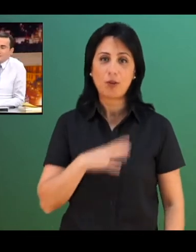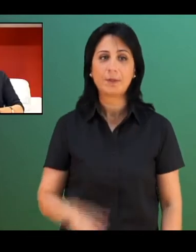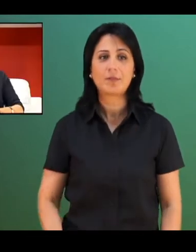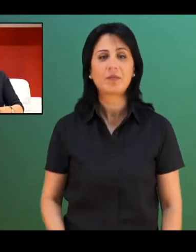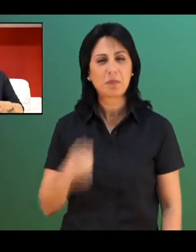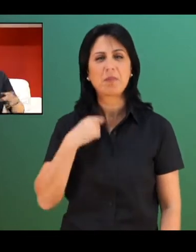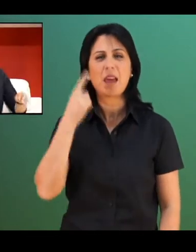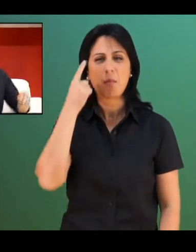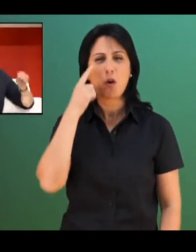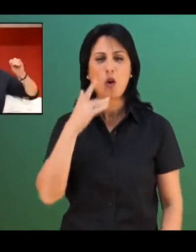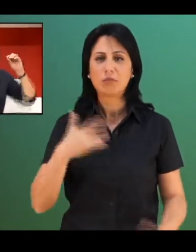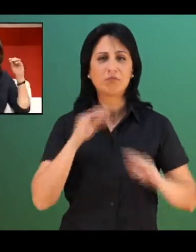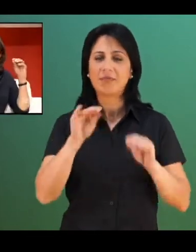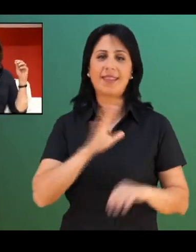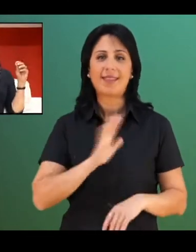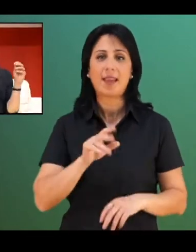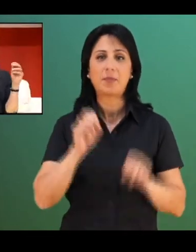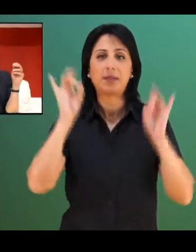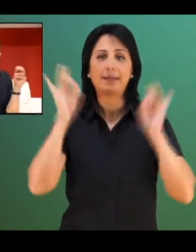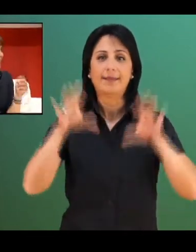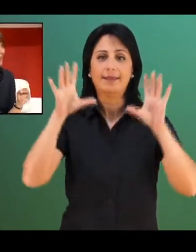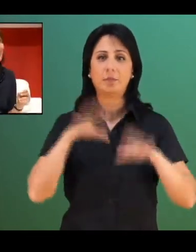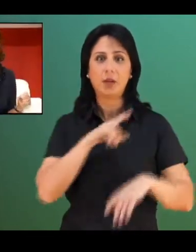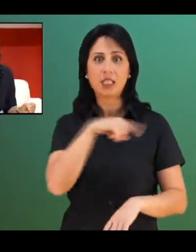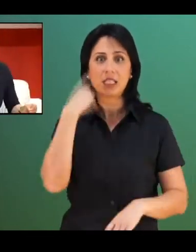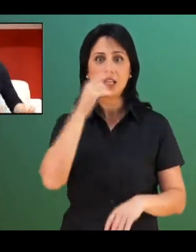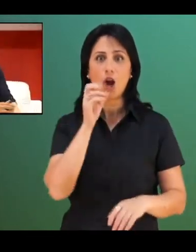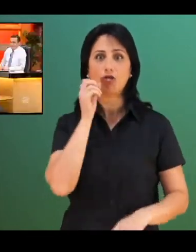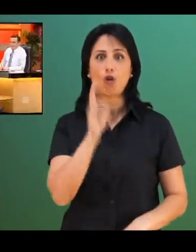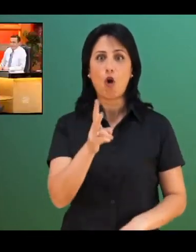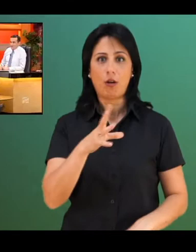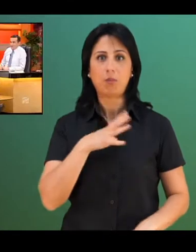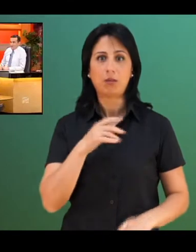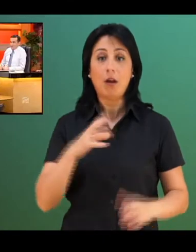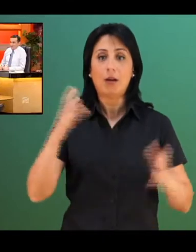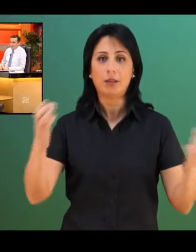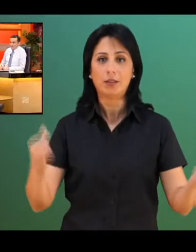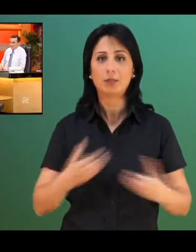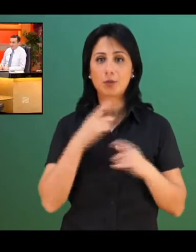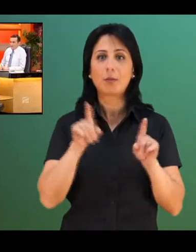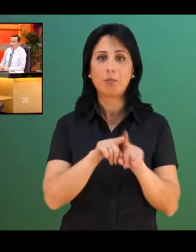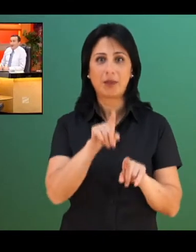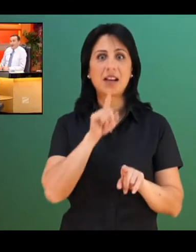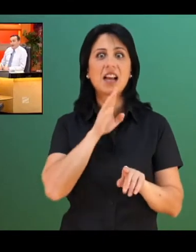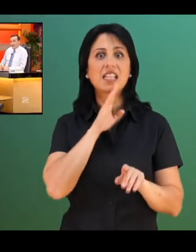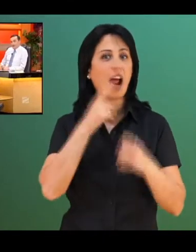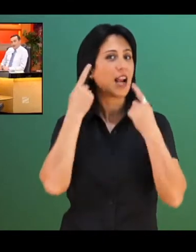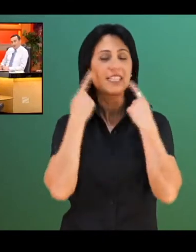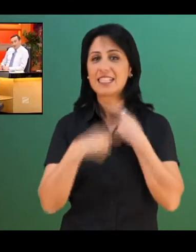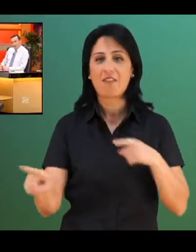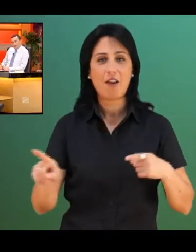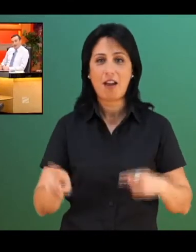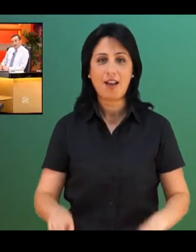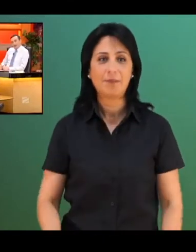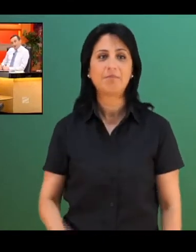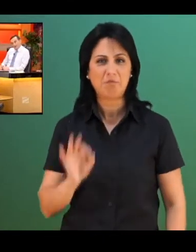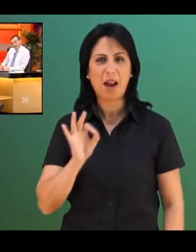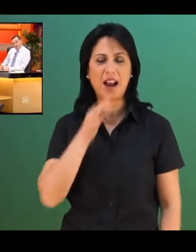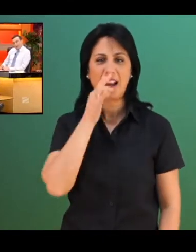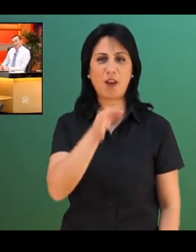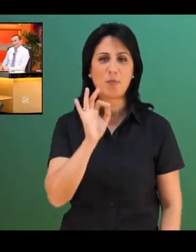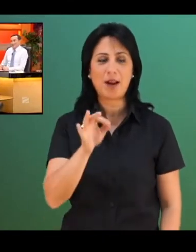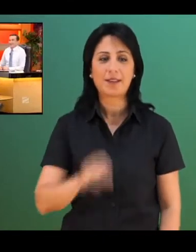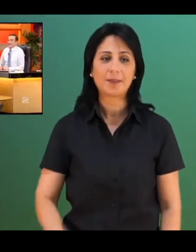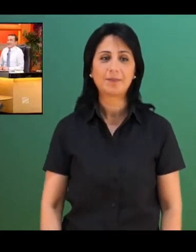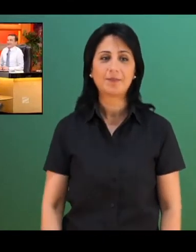იყო დადგმული, მართლა გეორგი აბსოლუტურად სხვა ქალი გახდი. მართლა გეუბნები. დავნაზდი? ა რაღაცნაირად დაიხვეწე